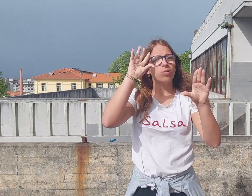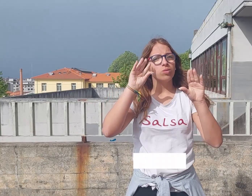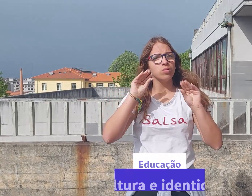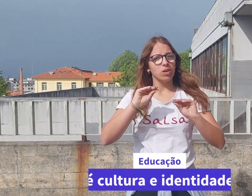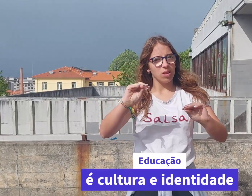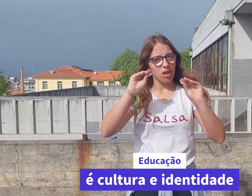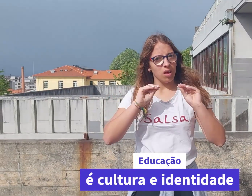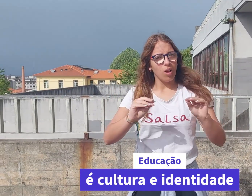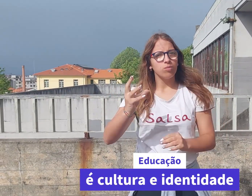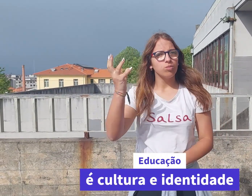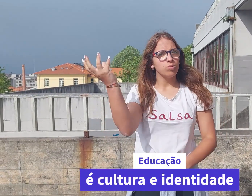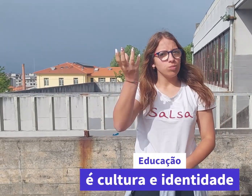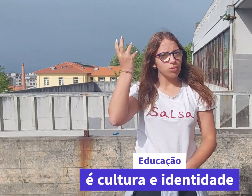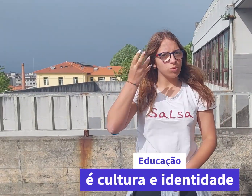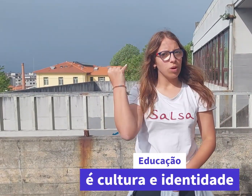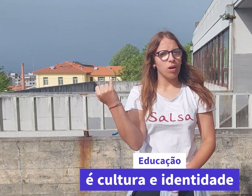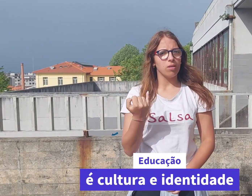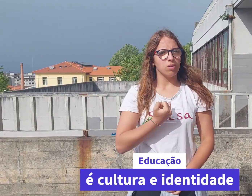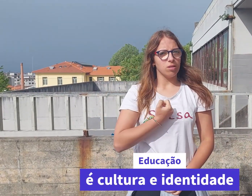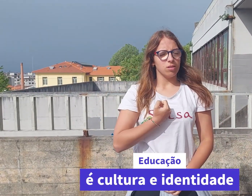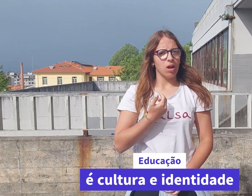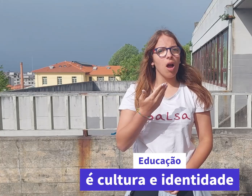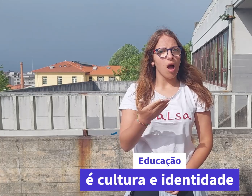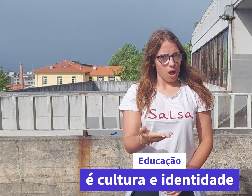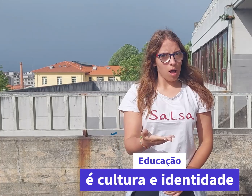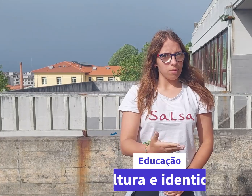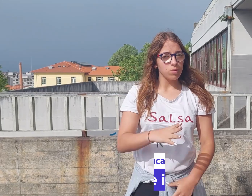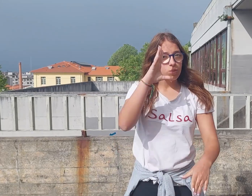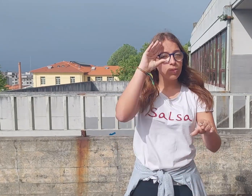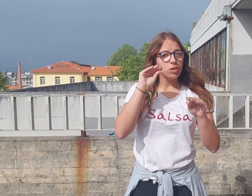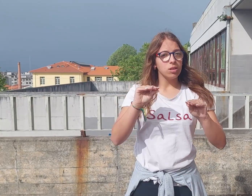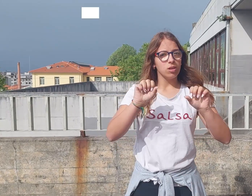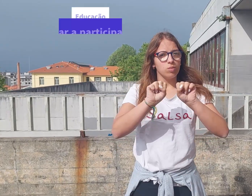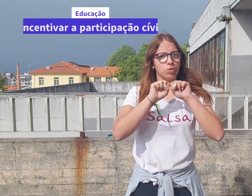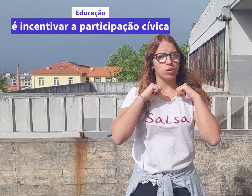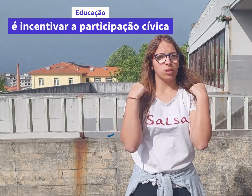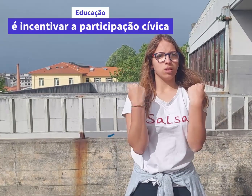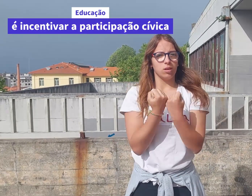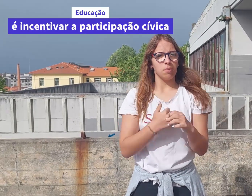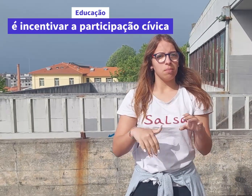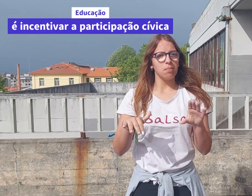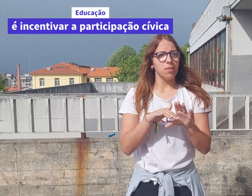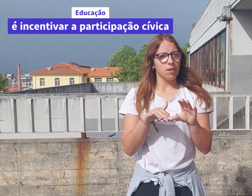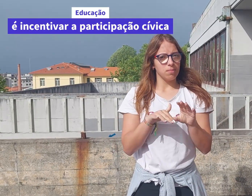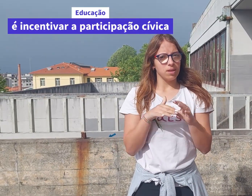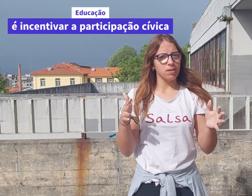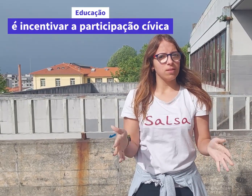educação é cultura e identidade e educação é incentivar